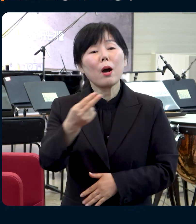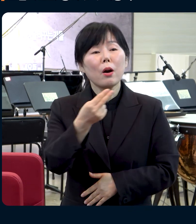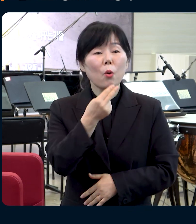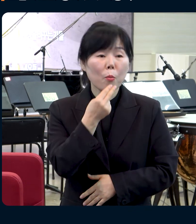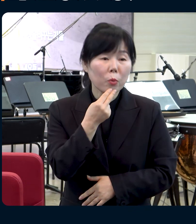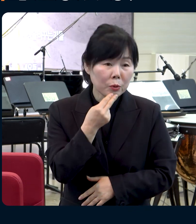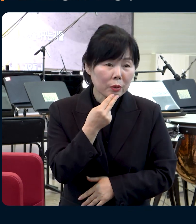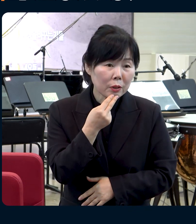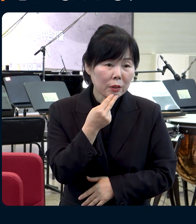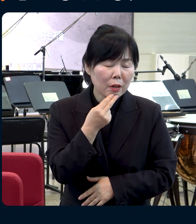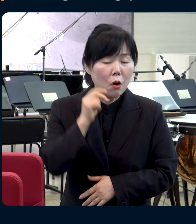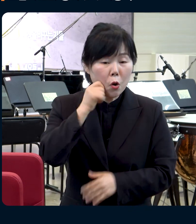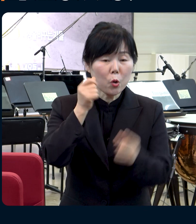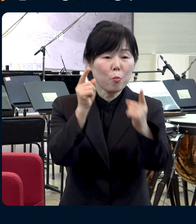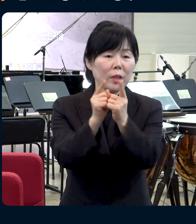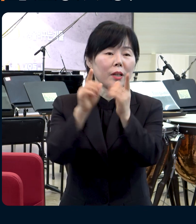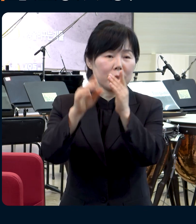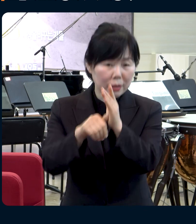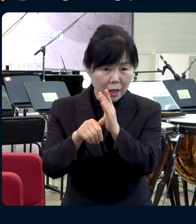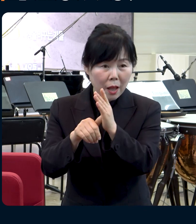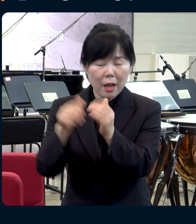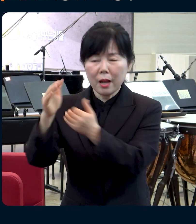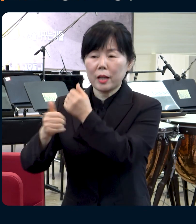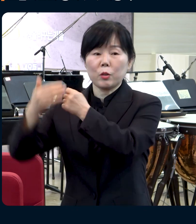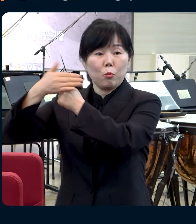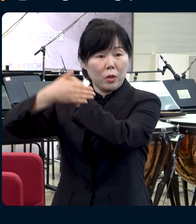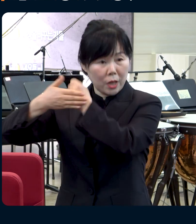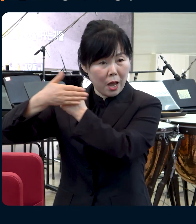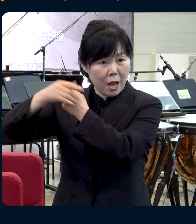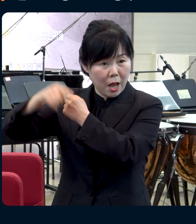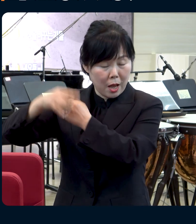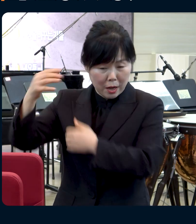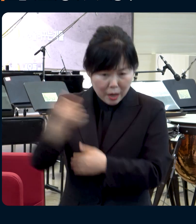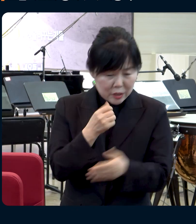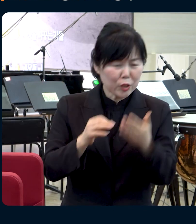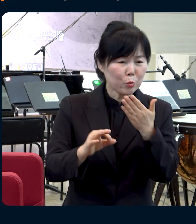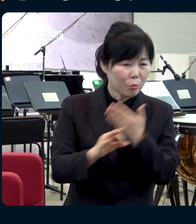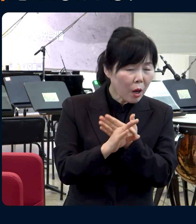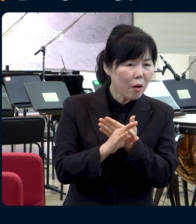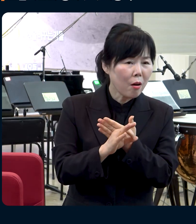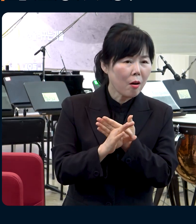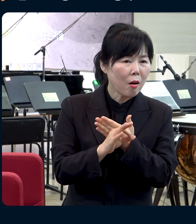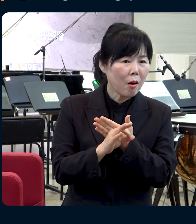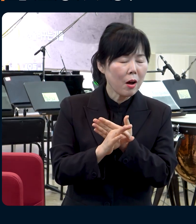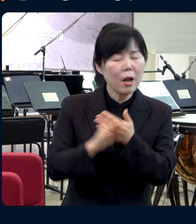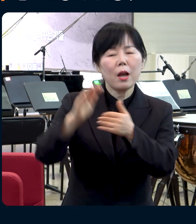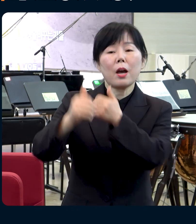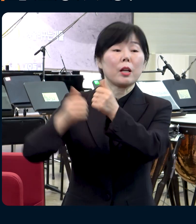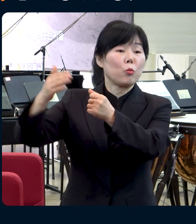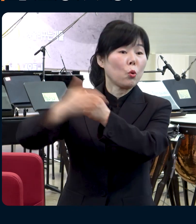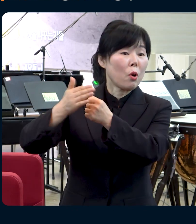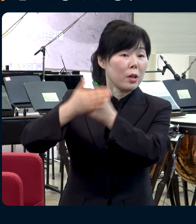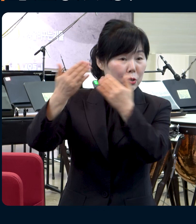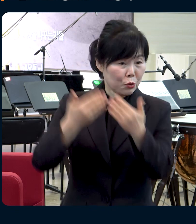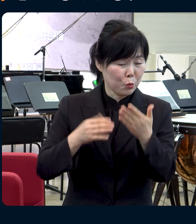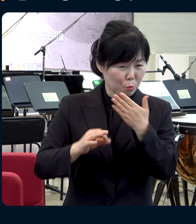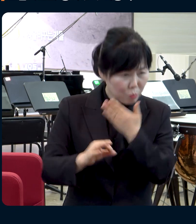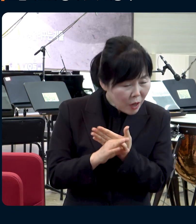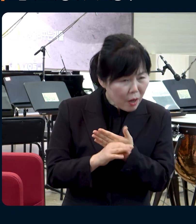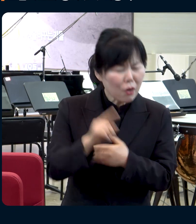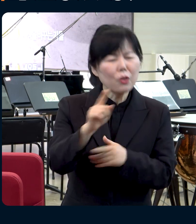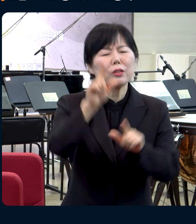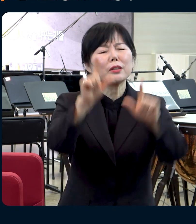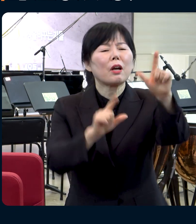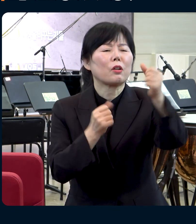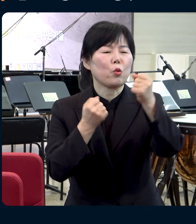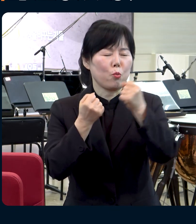순간들이 있지만 하나님의 은혜가 우리의 삶을 강타하고 우리의 가운데 다가오게 되면은 어떠한 상황